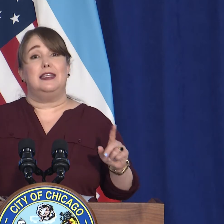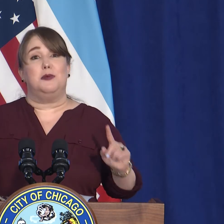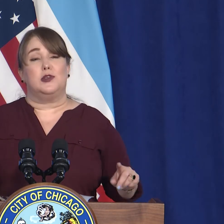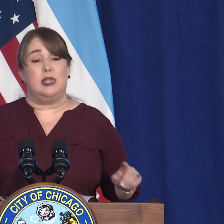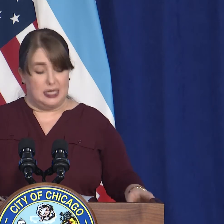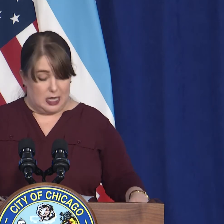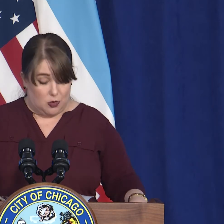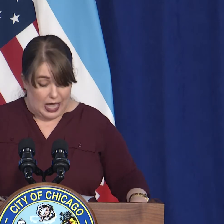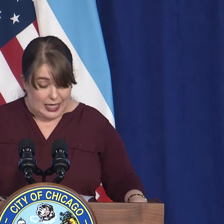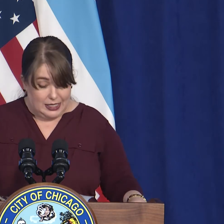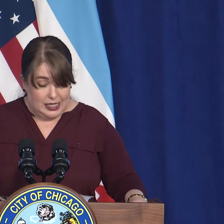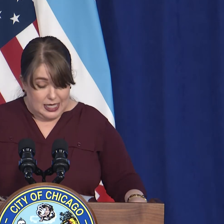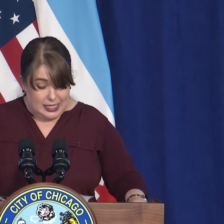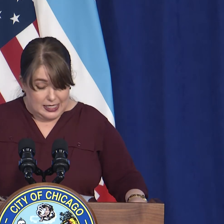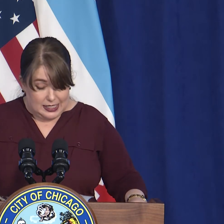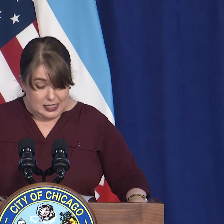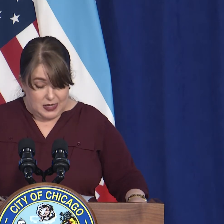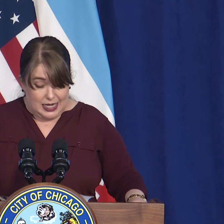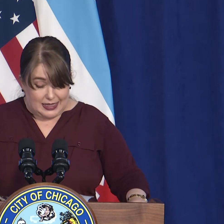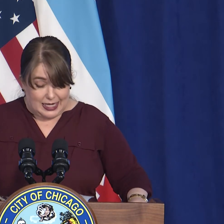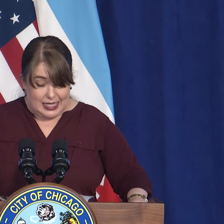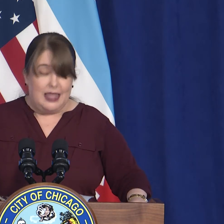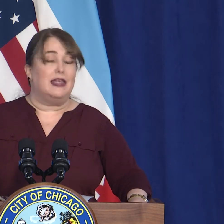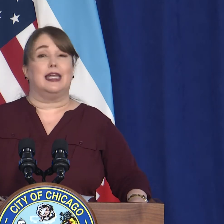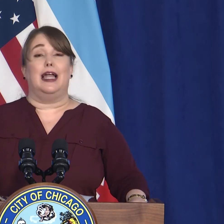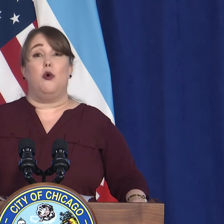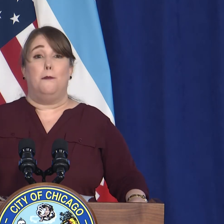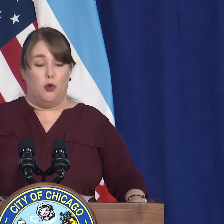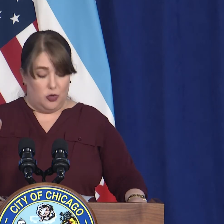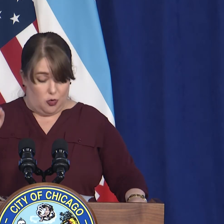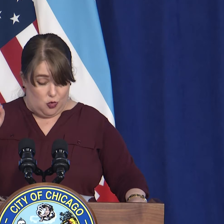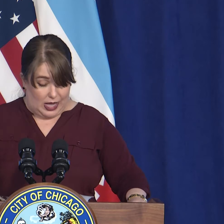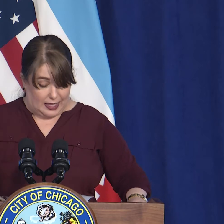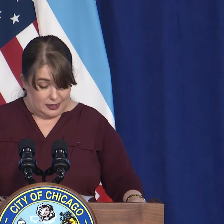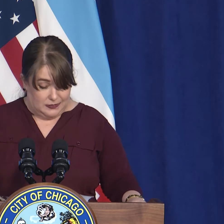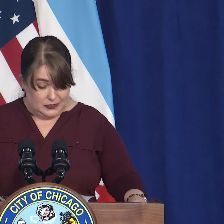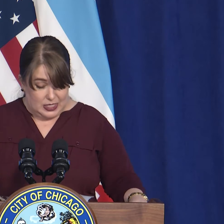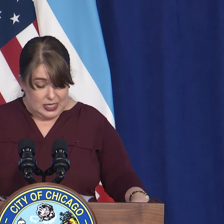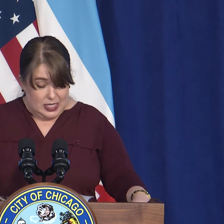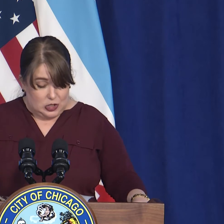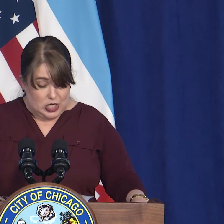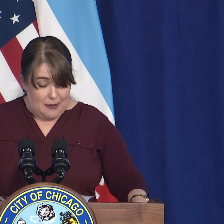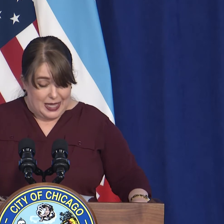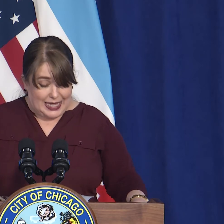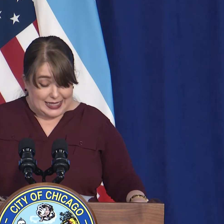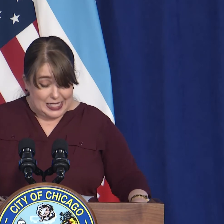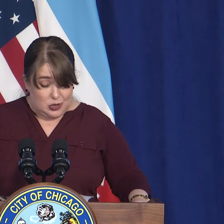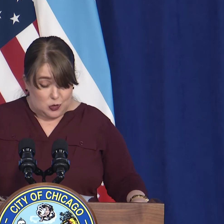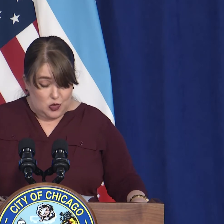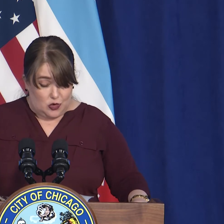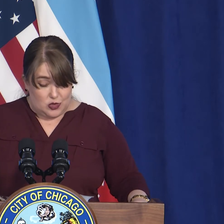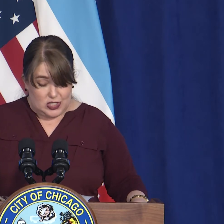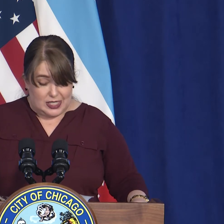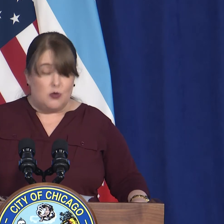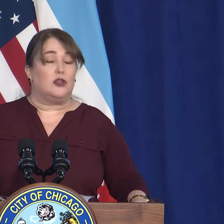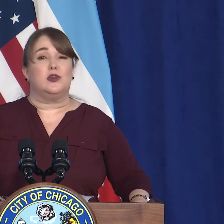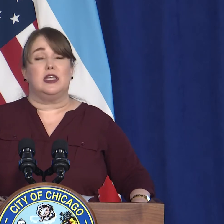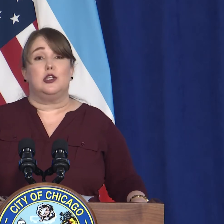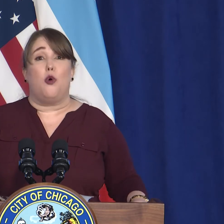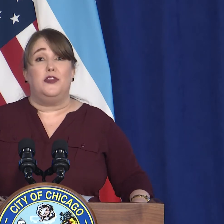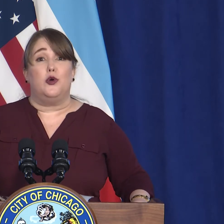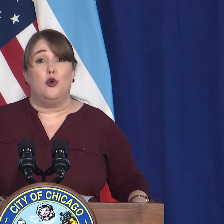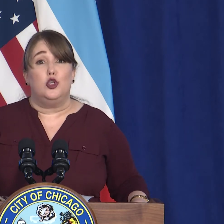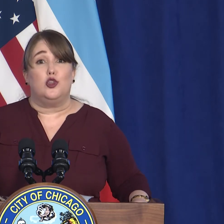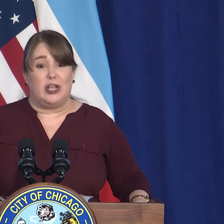hasta 10 personas en el hogar y recibir la tarjeta de regalo por hogar. Llame al